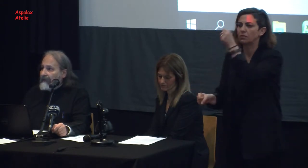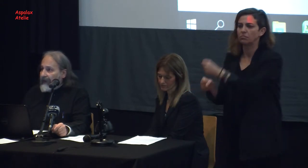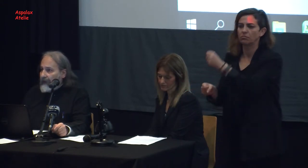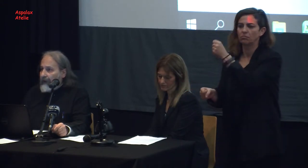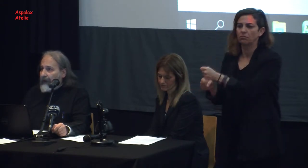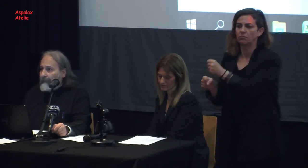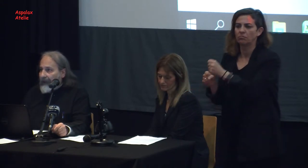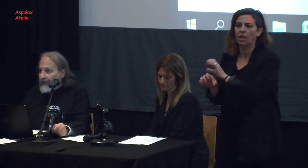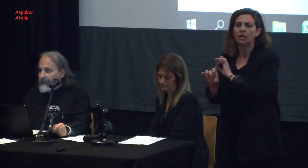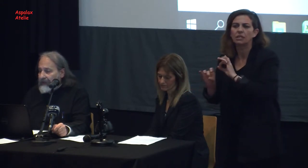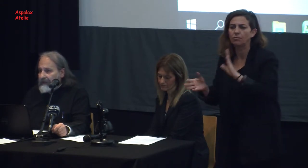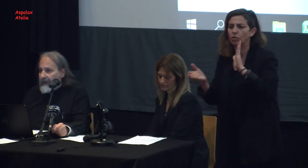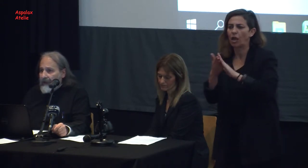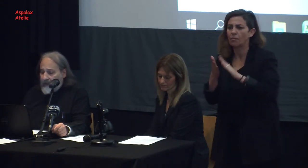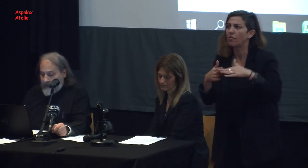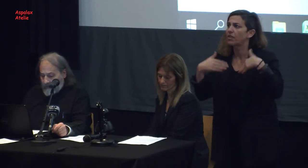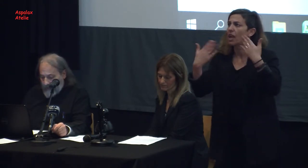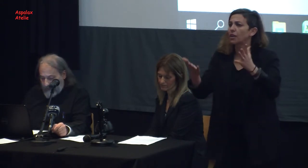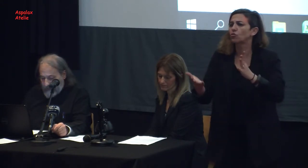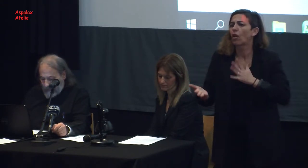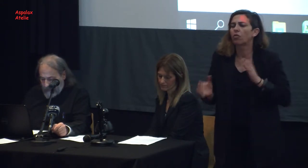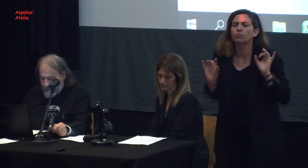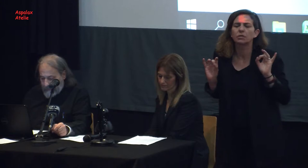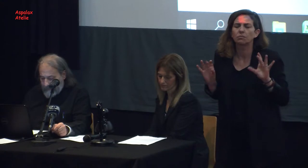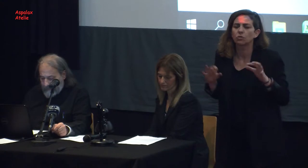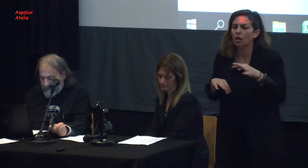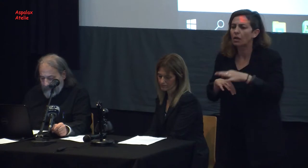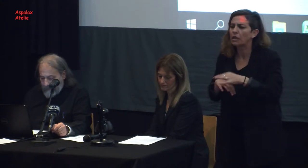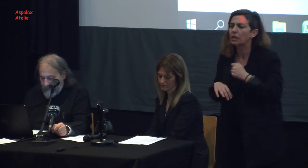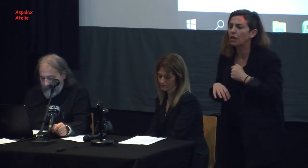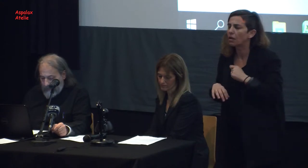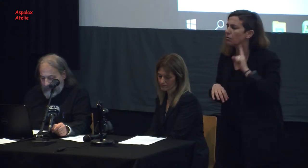Κανένα ενδιαφέρον εκ μέρους της για τον έξω κόσμο.